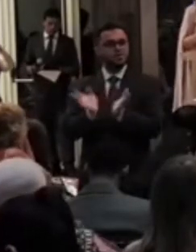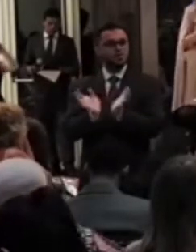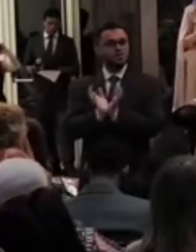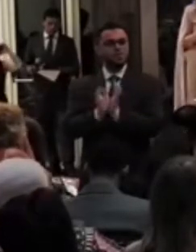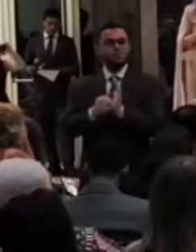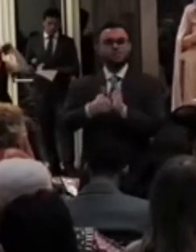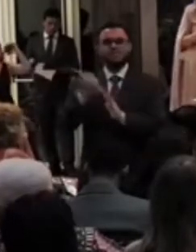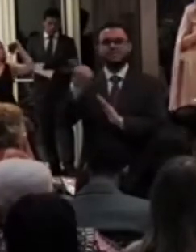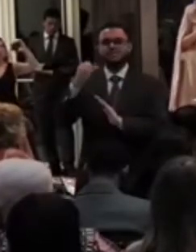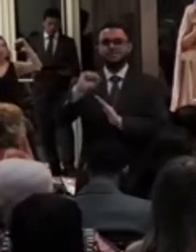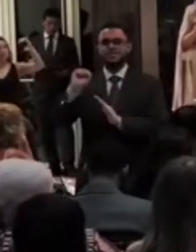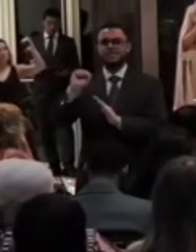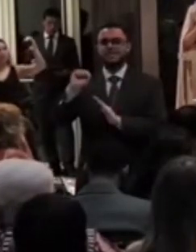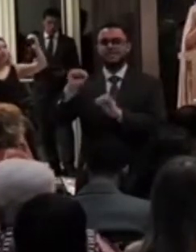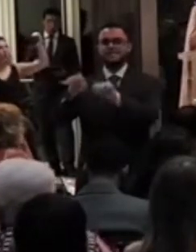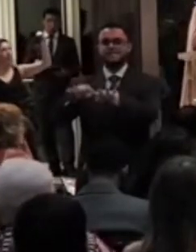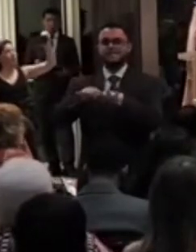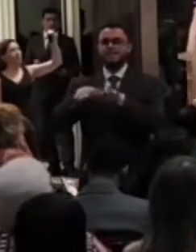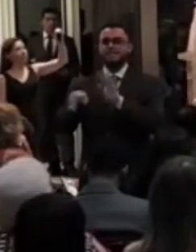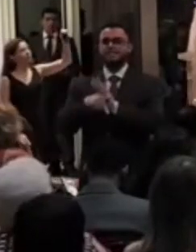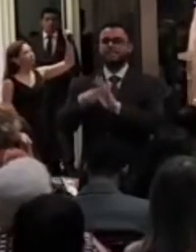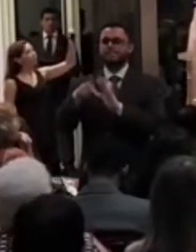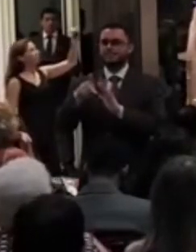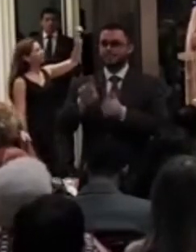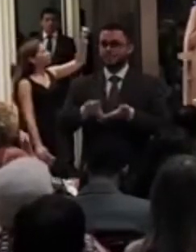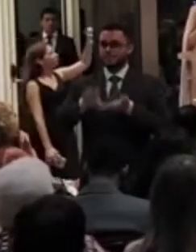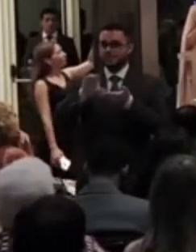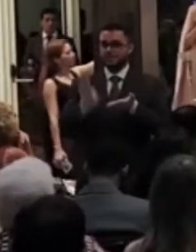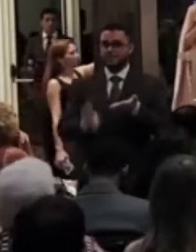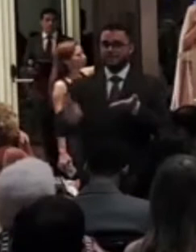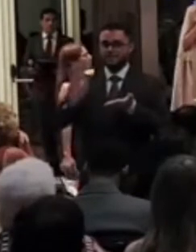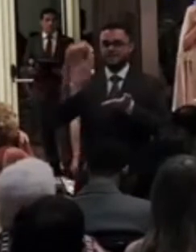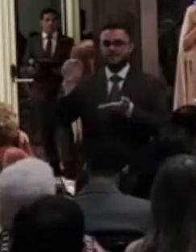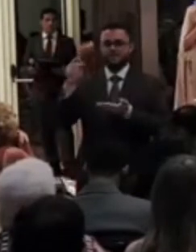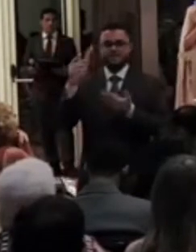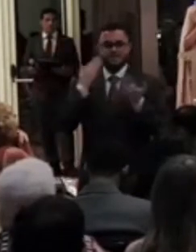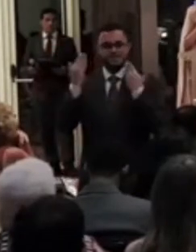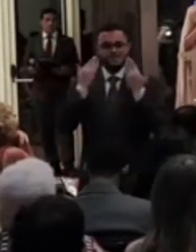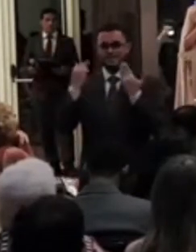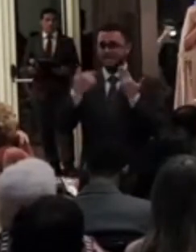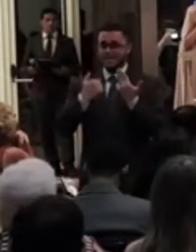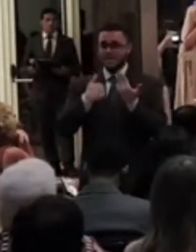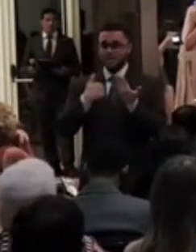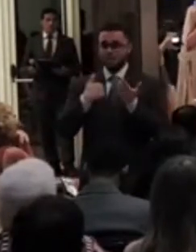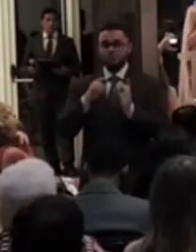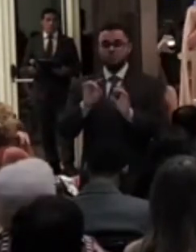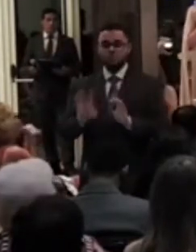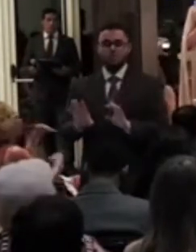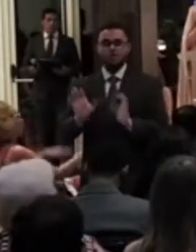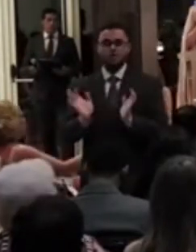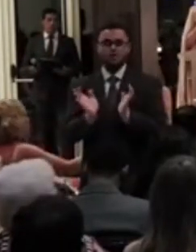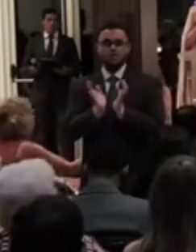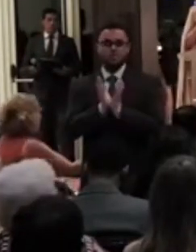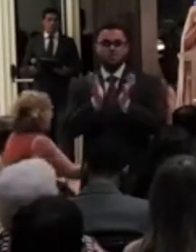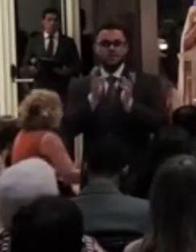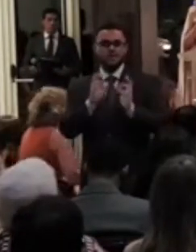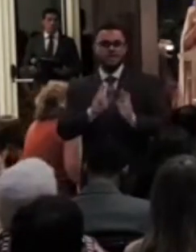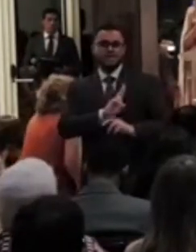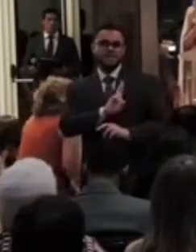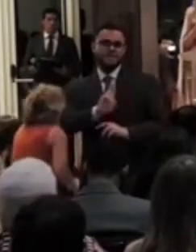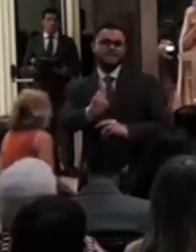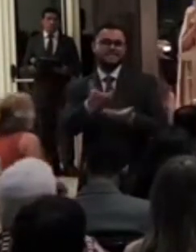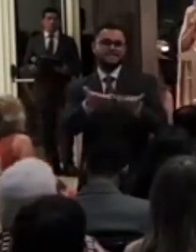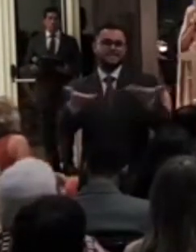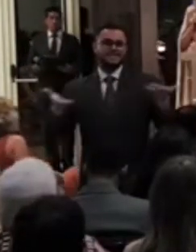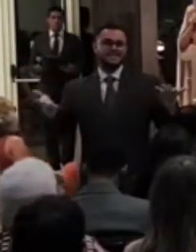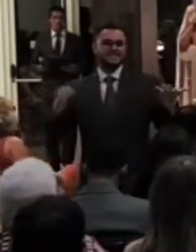Federal de Psicologia. Eu sou apenas a porta-voz dessa unidade que conseguimos